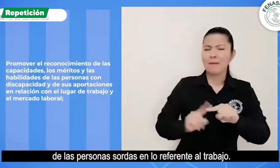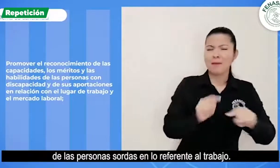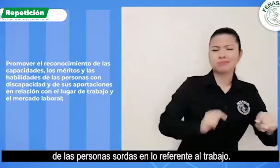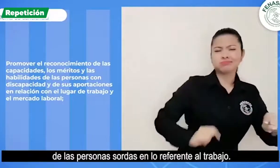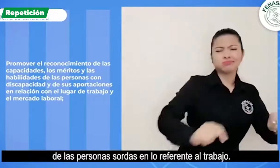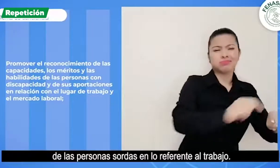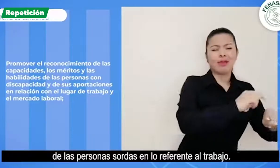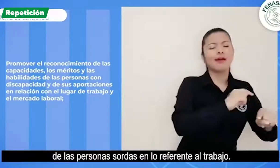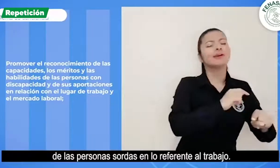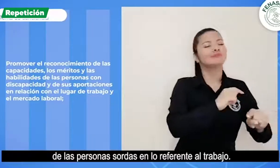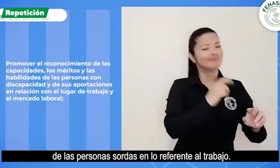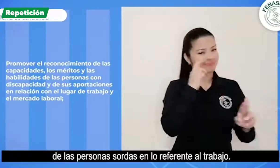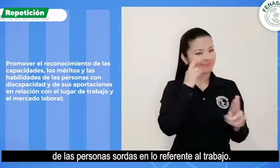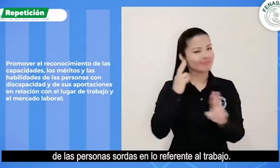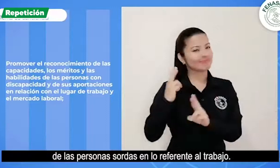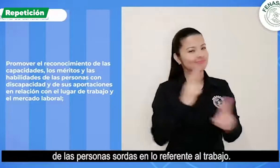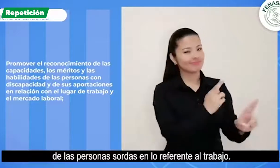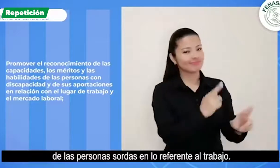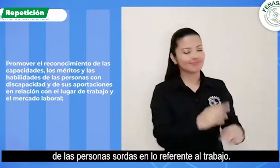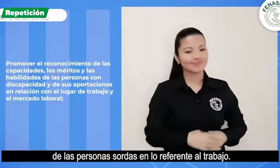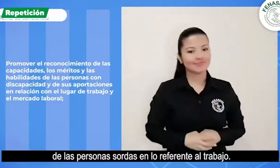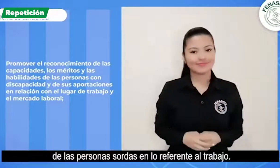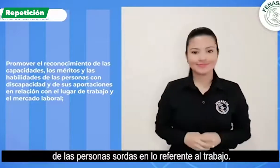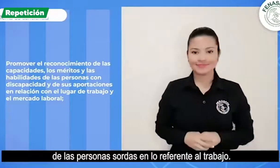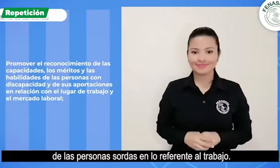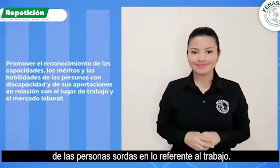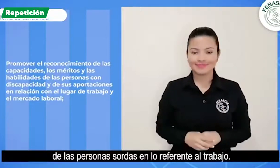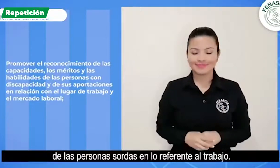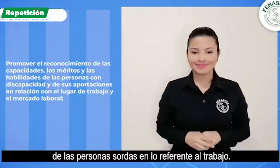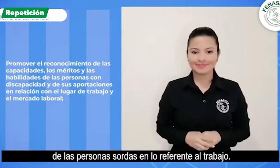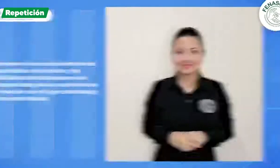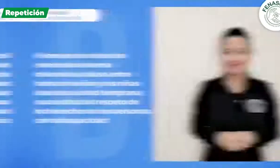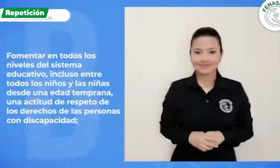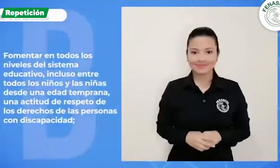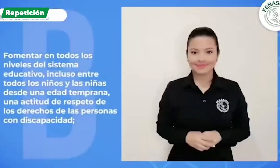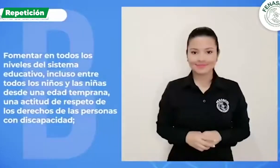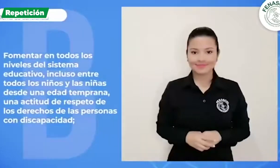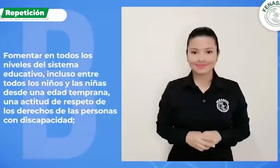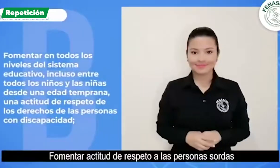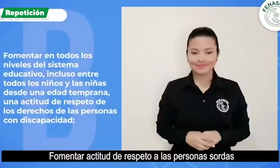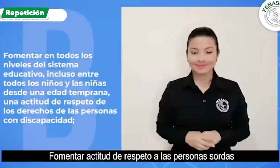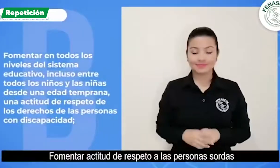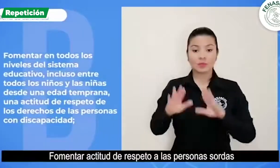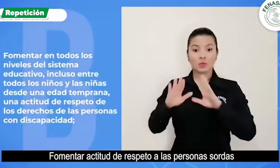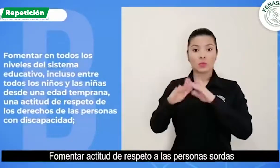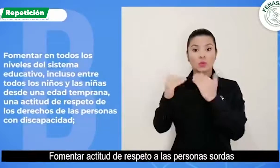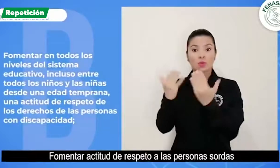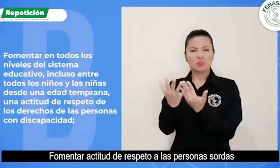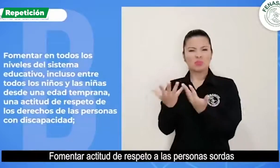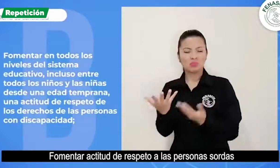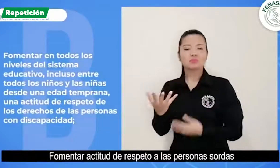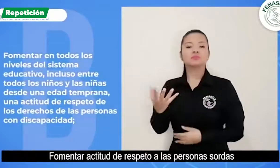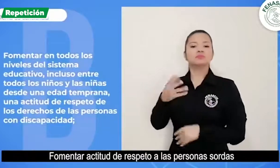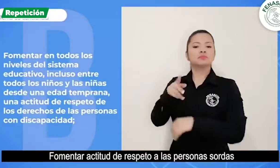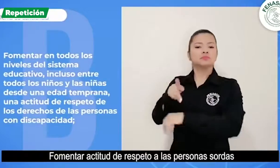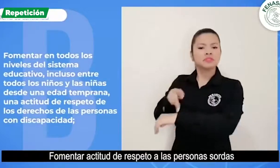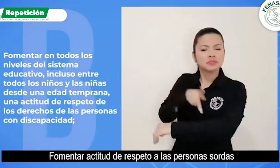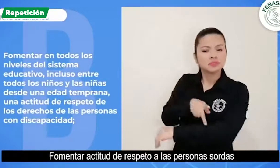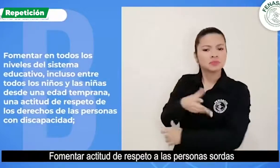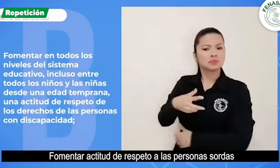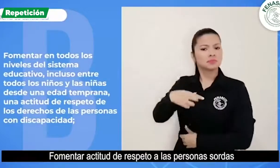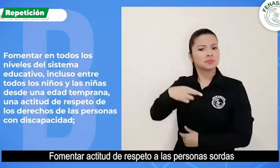De las personas sordas En lo referente Al trabajo Fomentar actitud De respeto